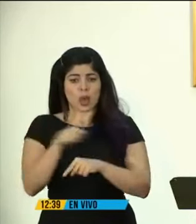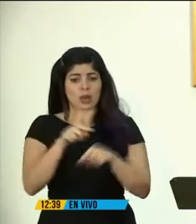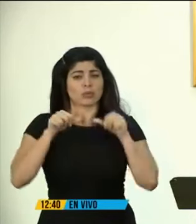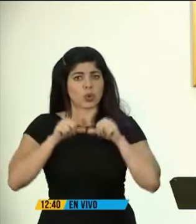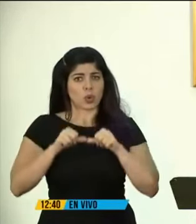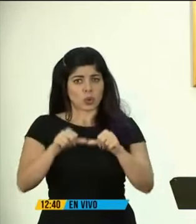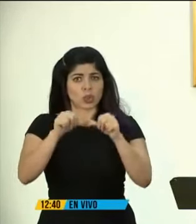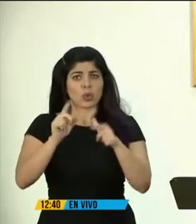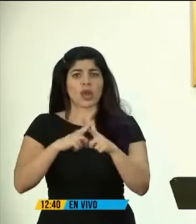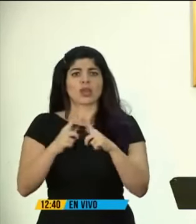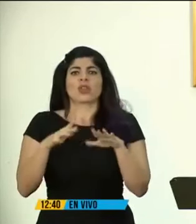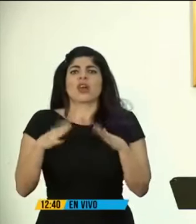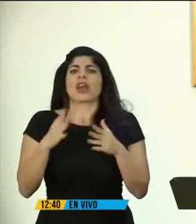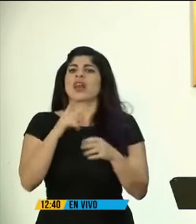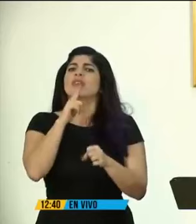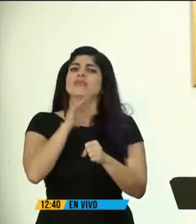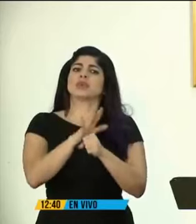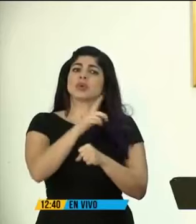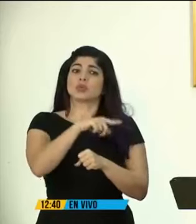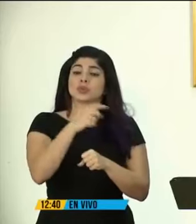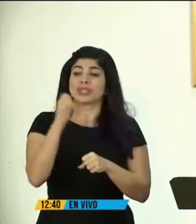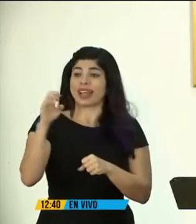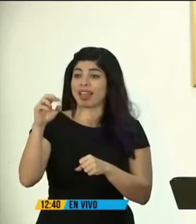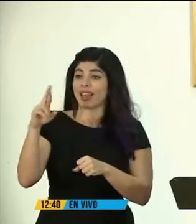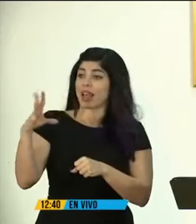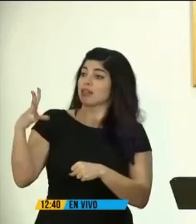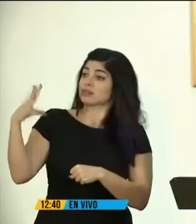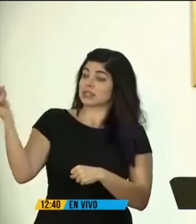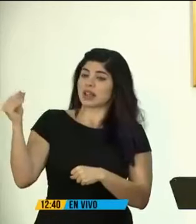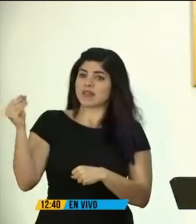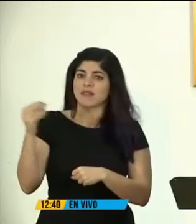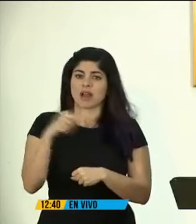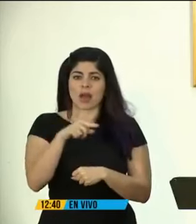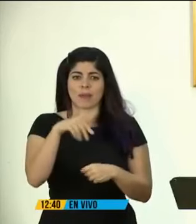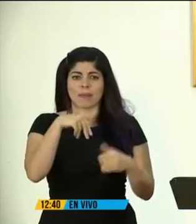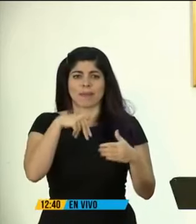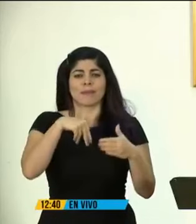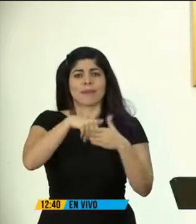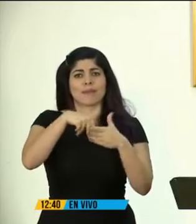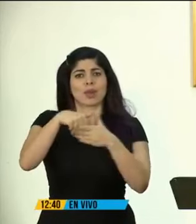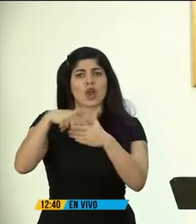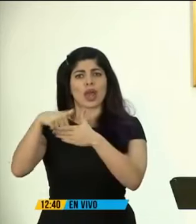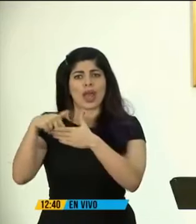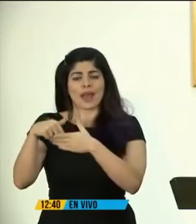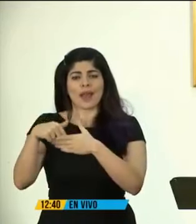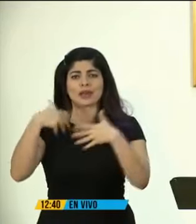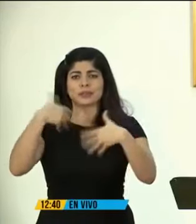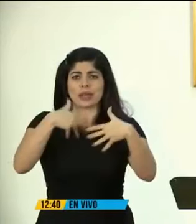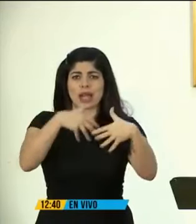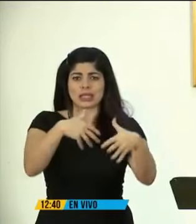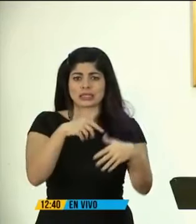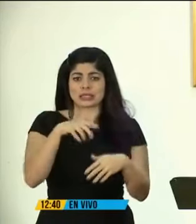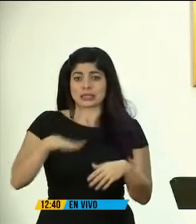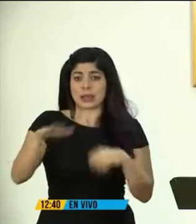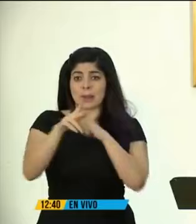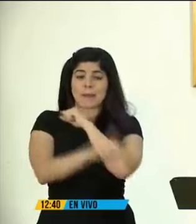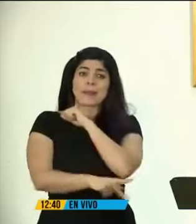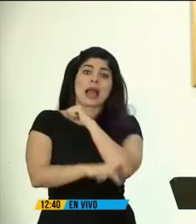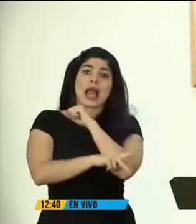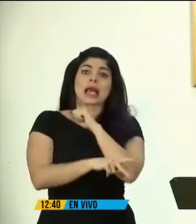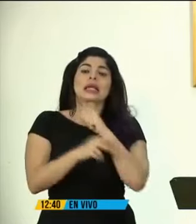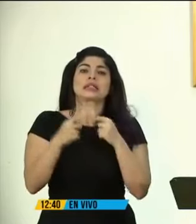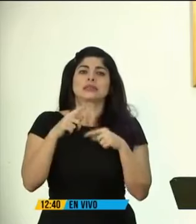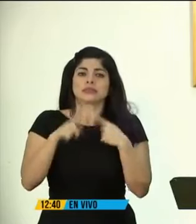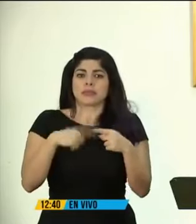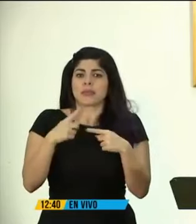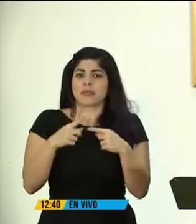continuar. Entonces, ¿qué les garantiza a ustedes que con la salida de don Edgar Mora, los bloqueos y manifestaciones en el país, en diversos puntos del país,